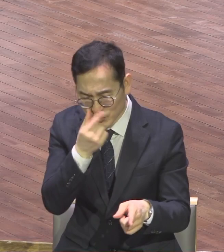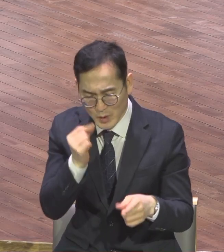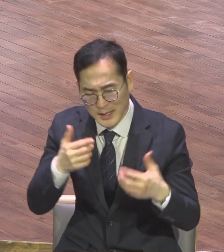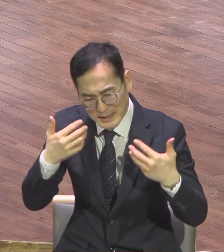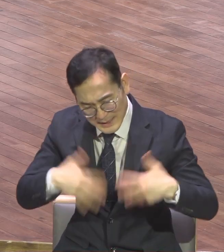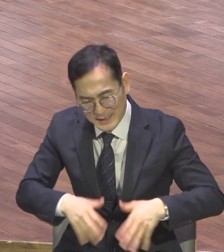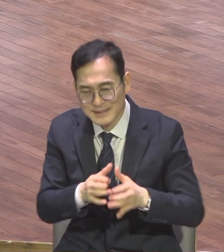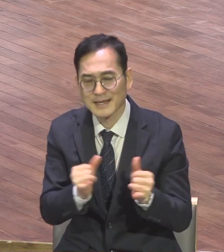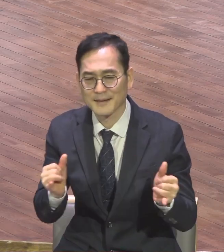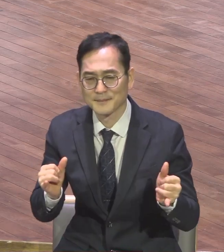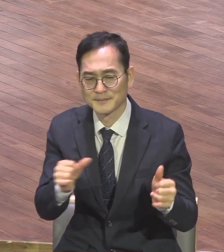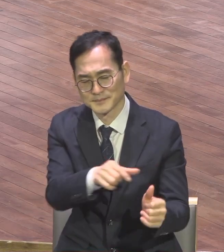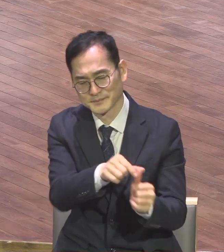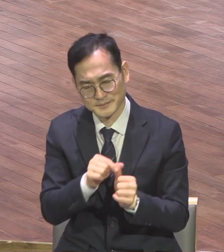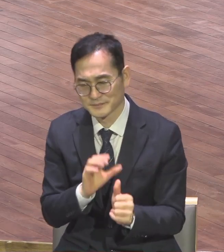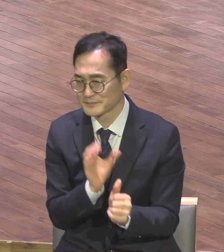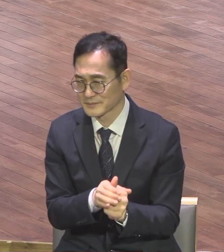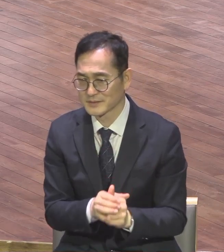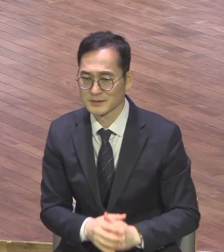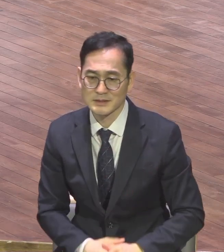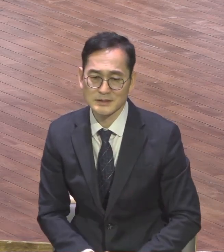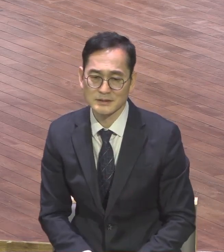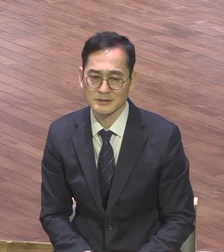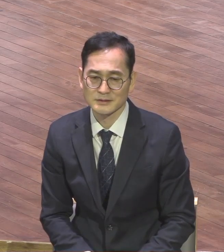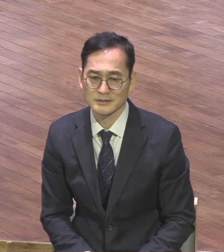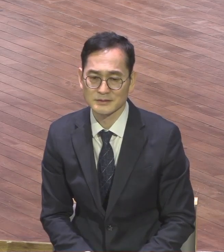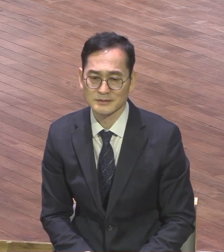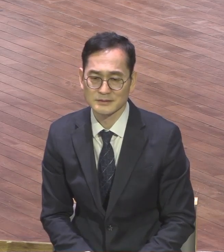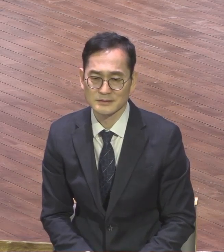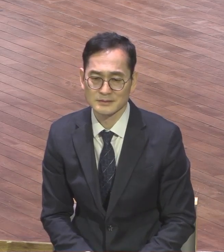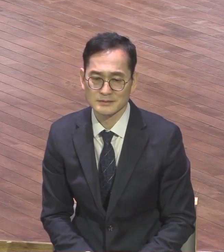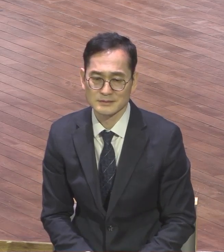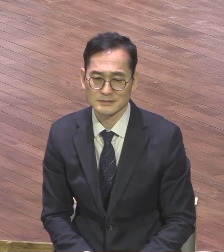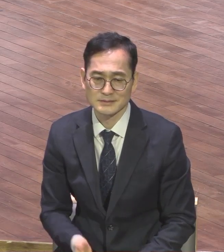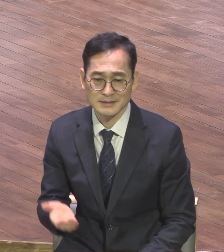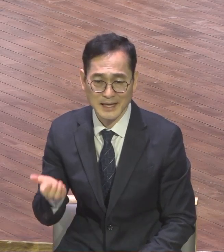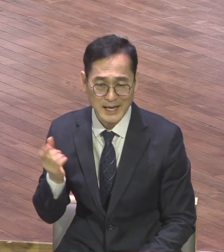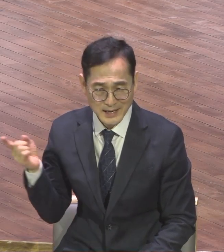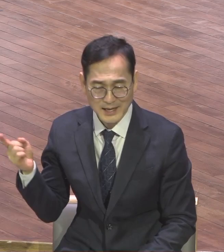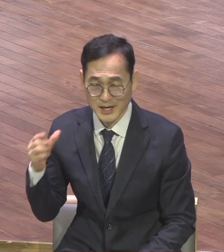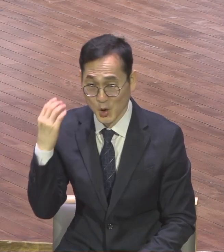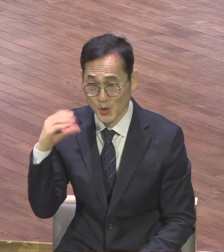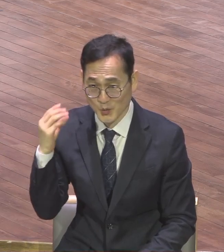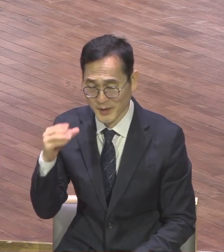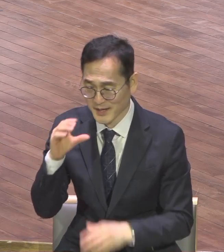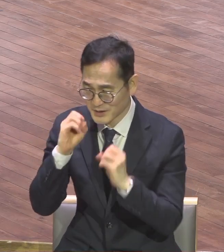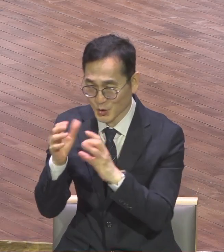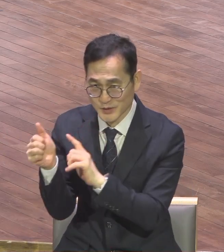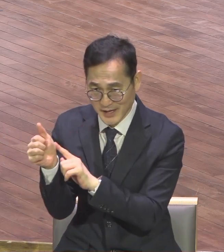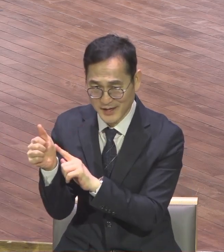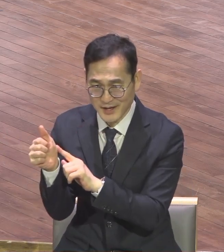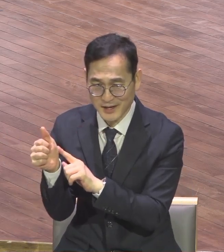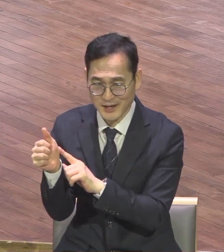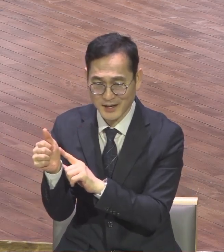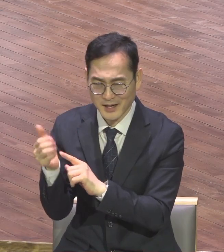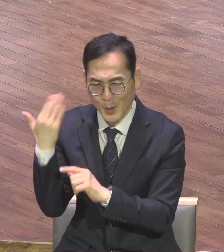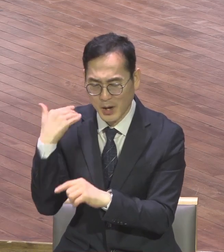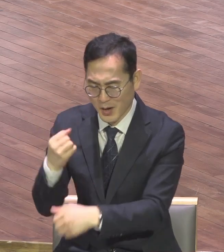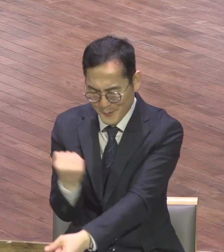사람, 저 안드레스 같이 저렇게 과거가 복잡한 사람,